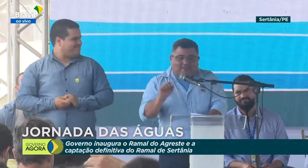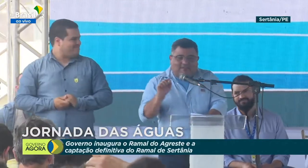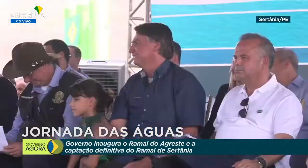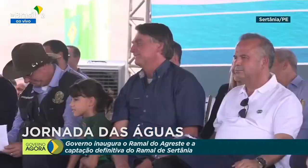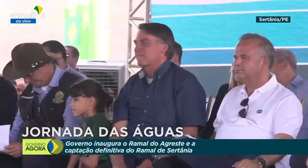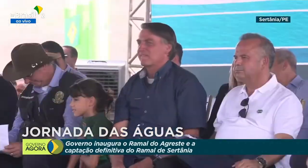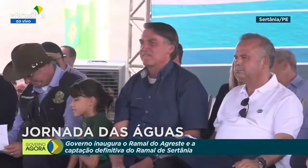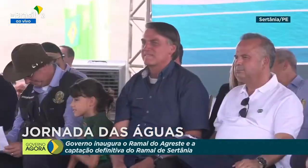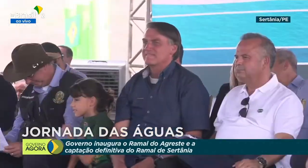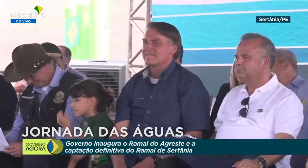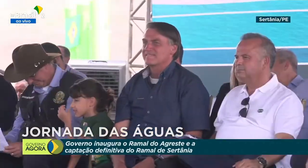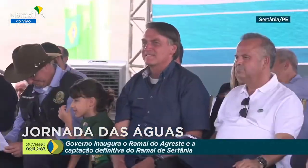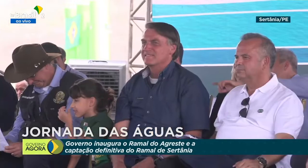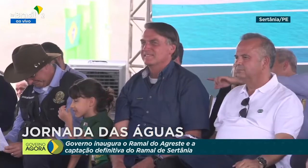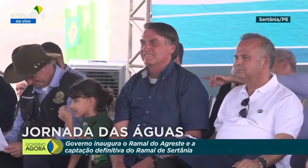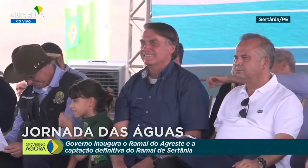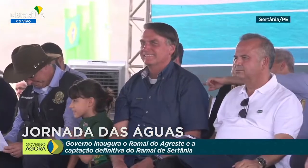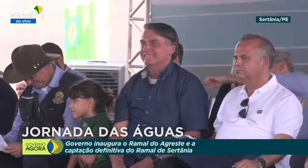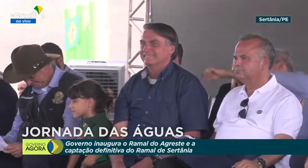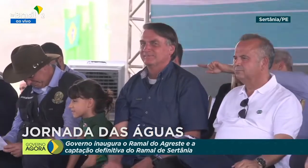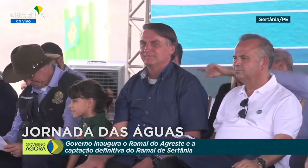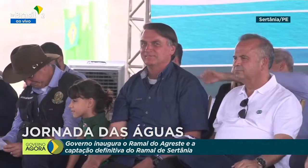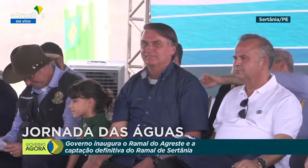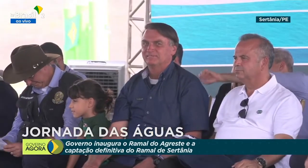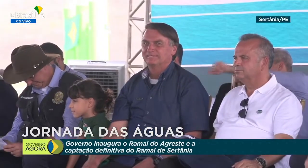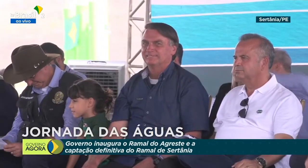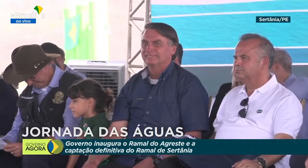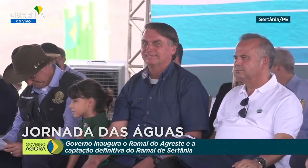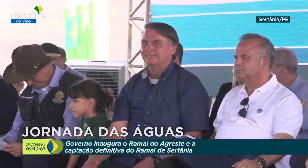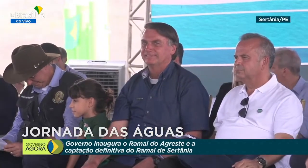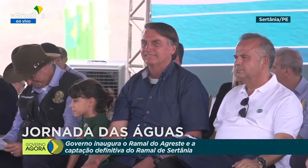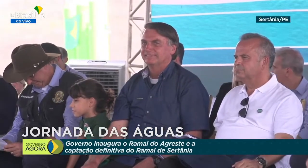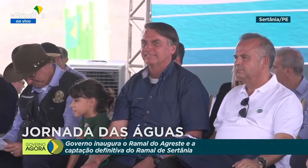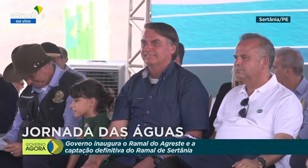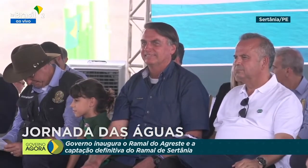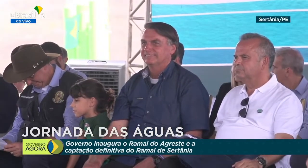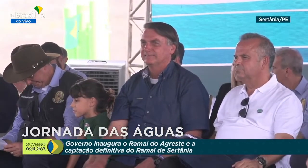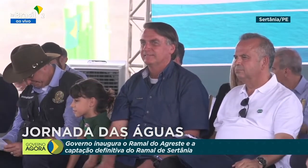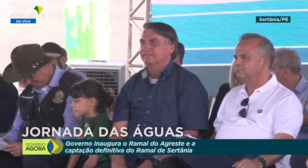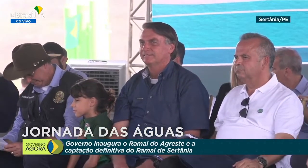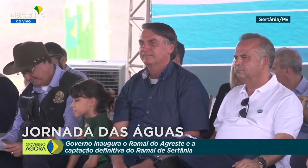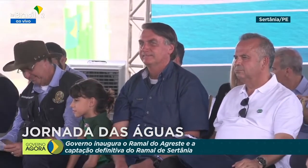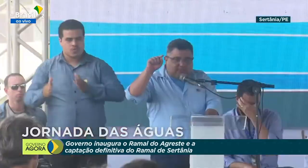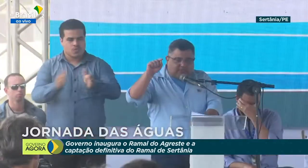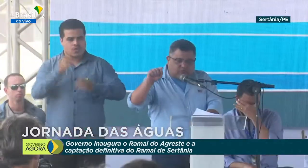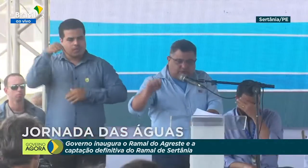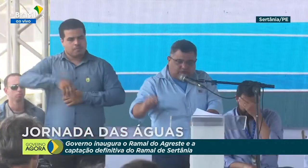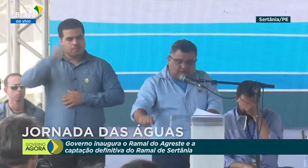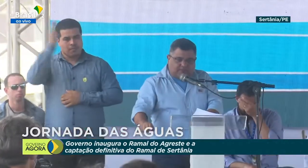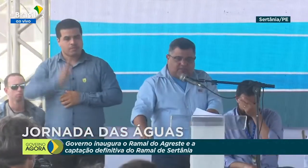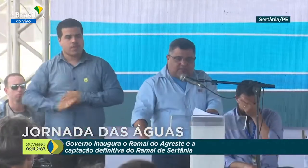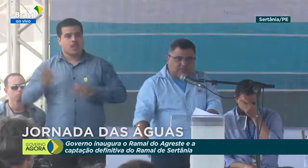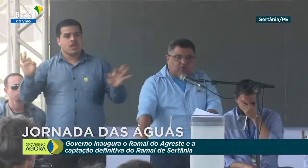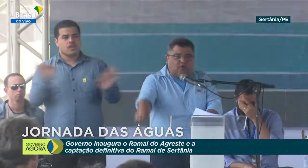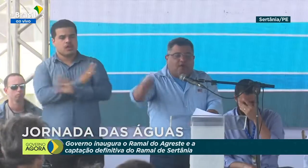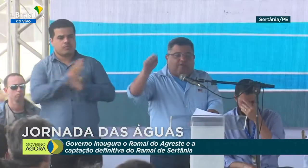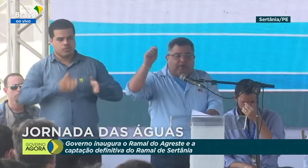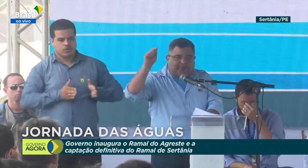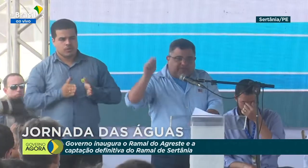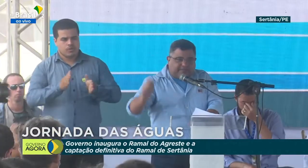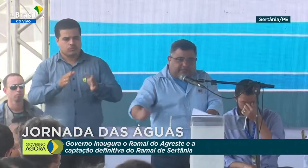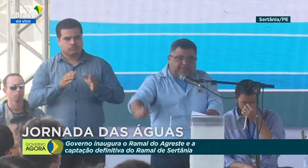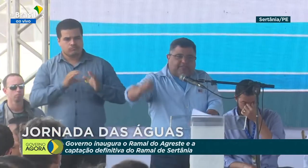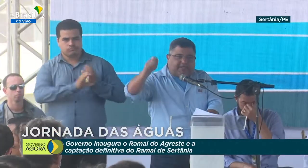nós entregamos a principal obra hídrica desse país. Quem terminou a transposição do Rio São Francisco